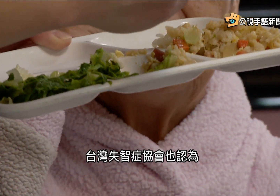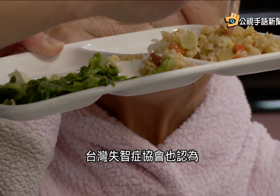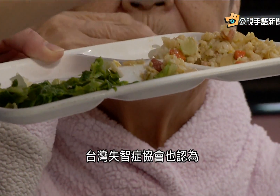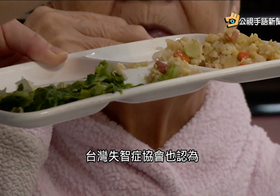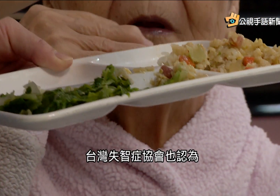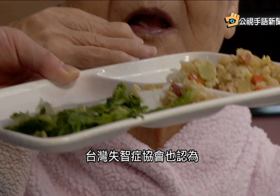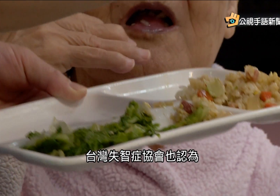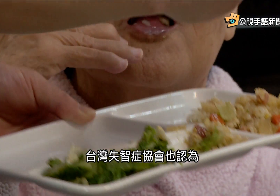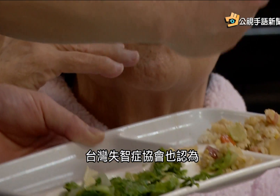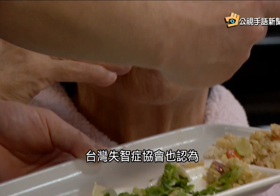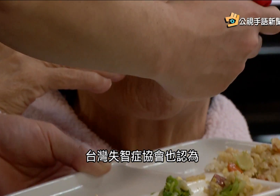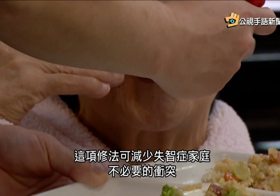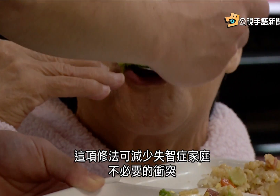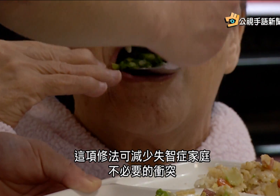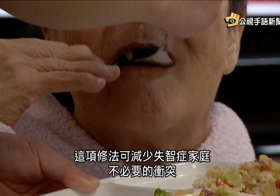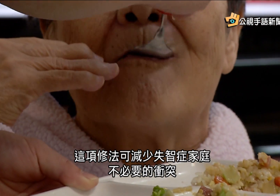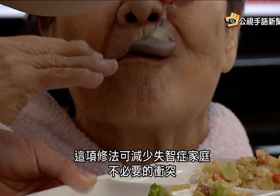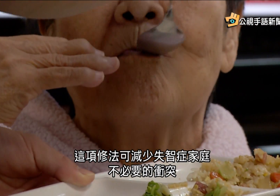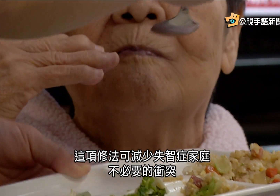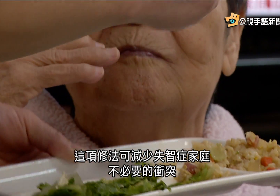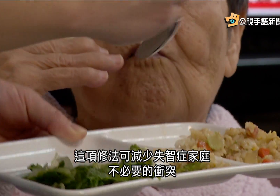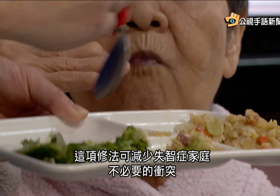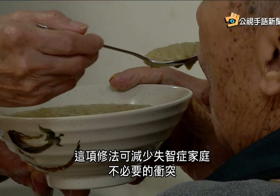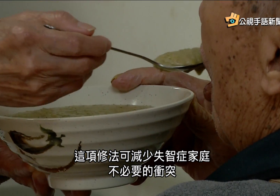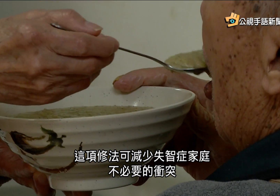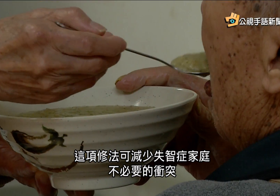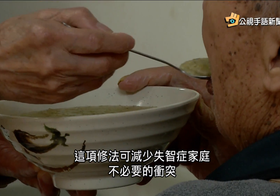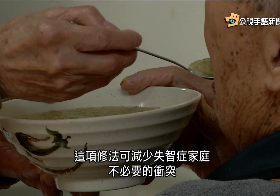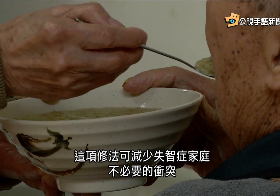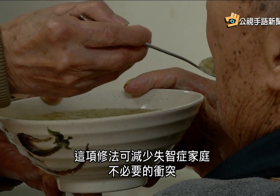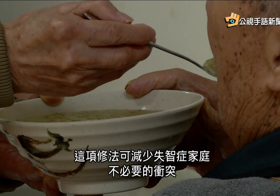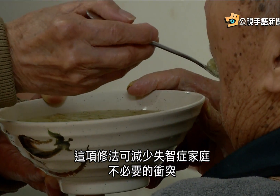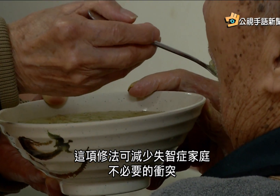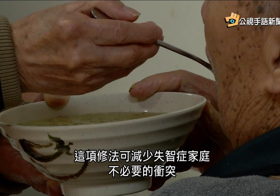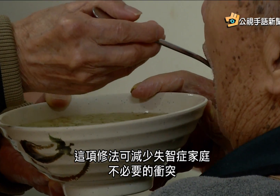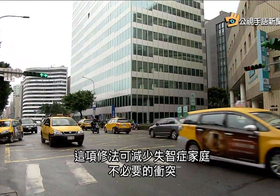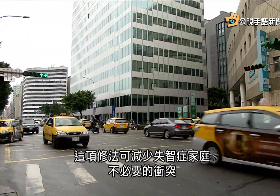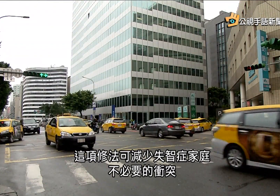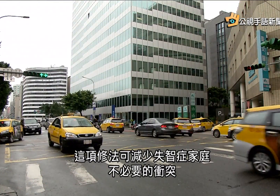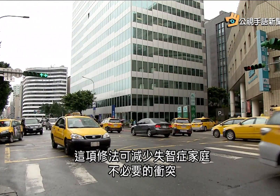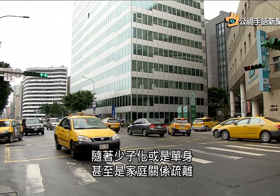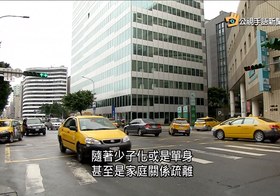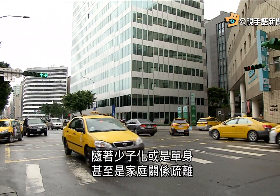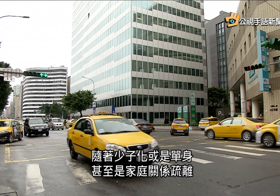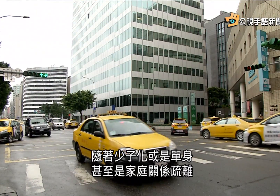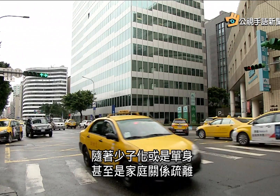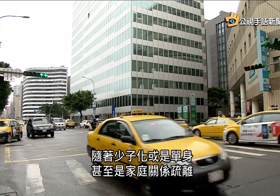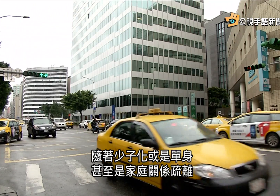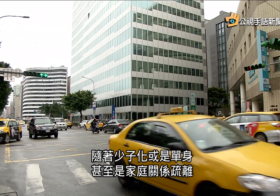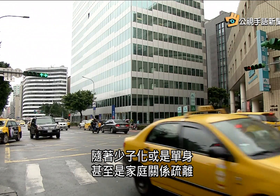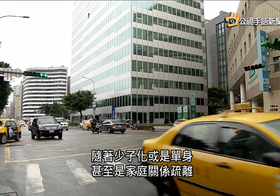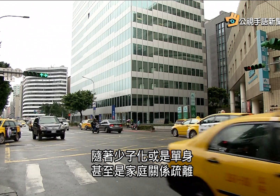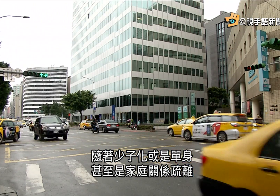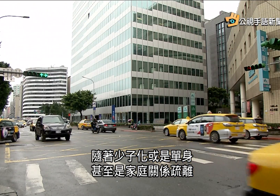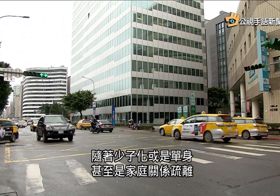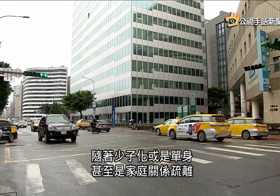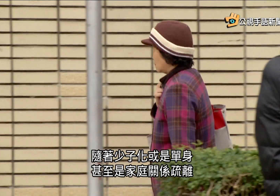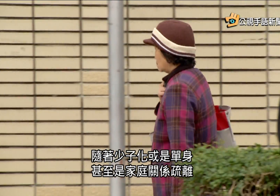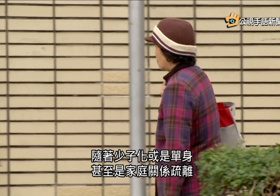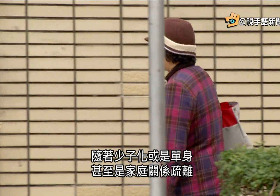协会也认为这项修法可以减少失智症家庭不必要的冲突。随着少子化或是单身甚至是家庭关系